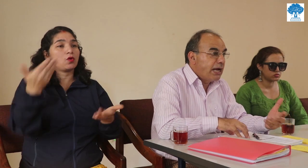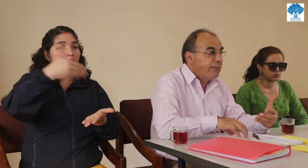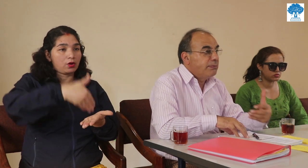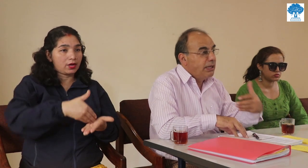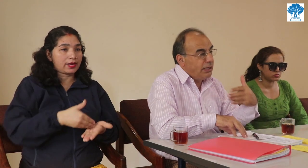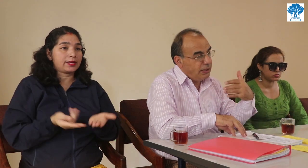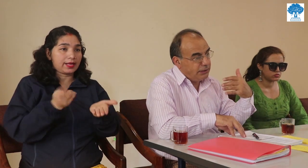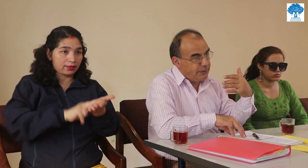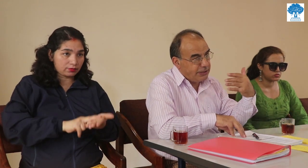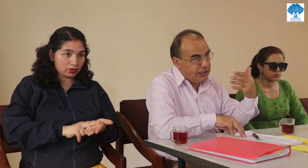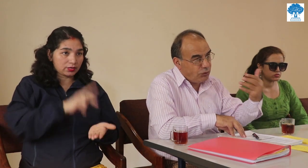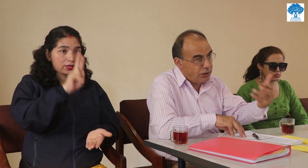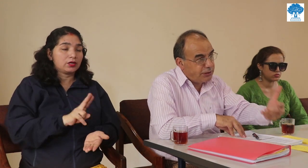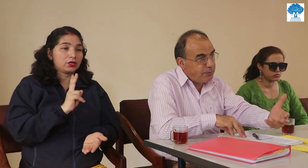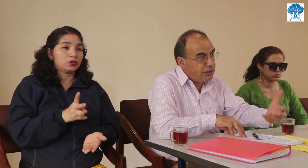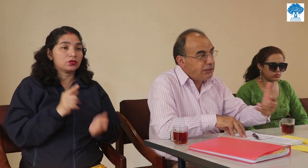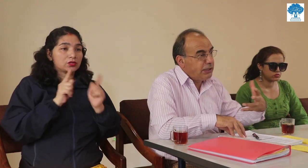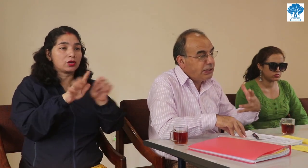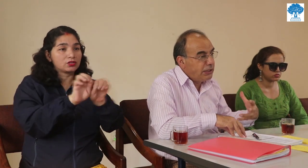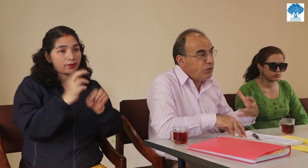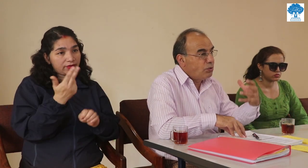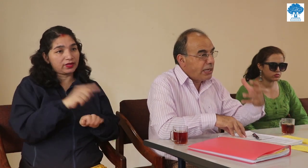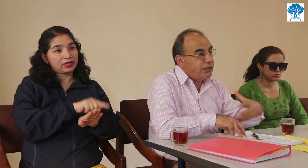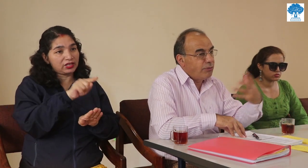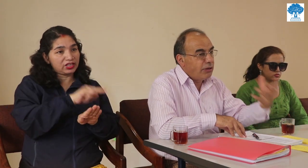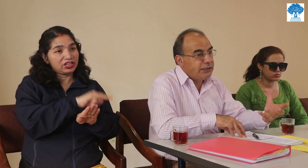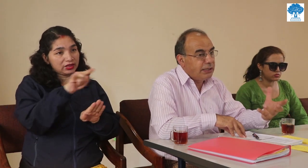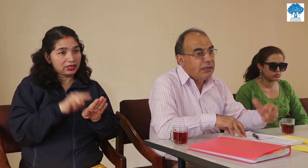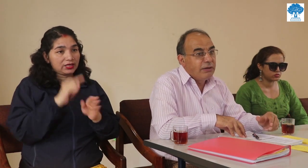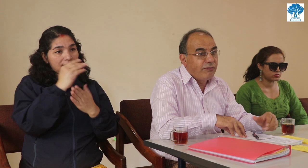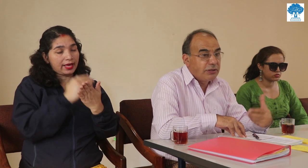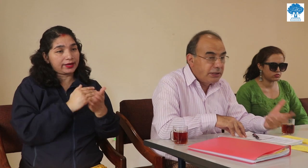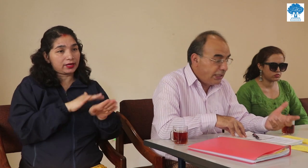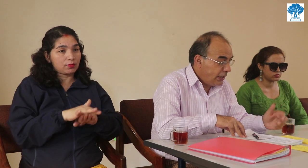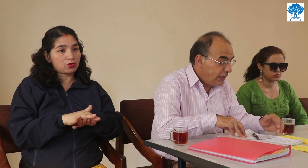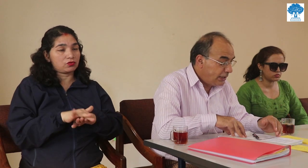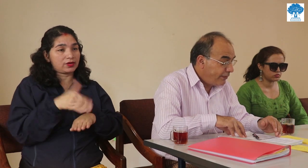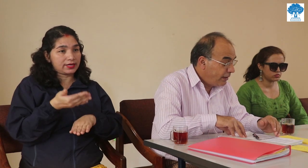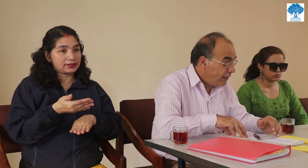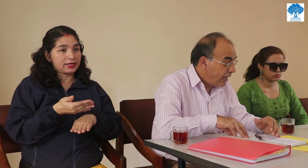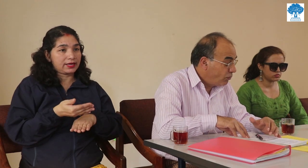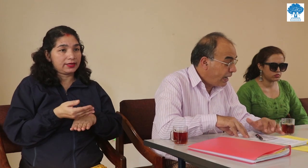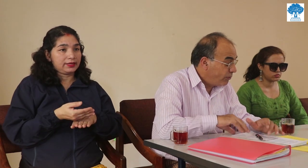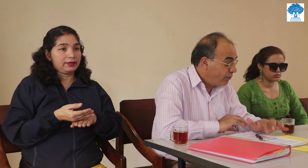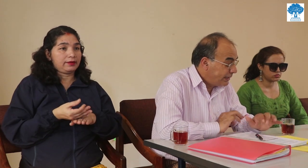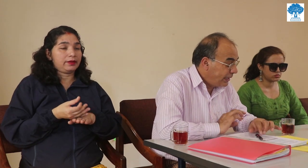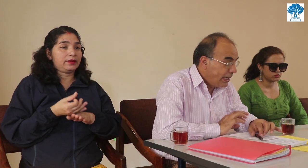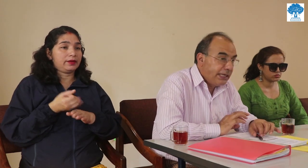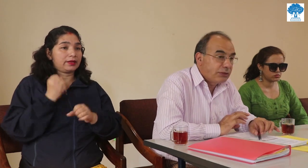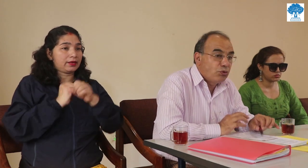बढाउने काम त्यस पछाडि त्योसँग सम्बन्धित चाहिँ नीतिहरू कार्यक्रमहरूलाई चाहिँ फर्दर चाहिँ रेक्टिफाई गर्ने खालको